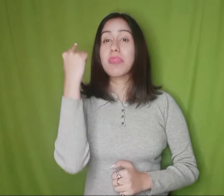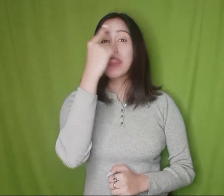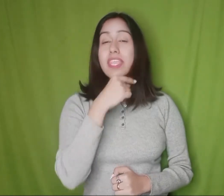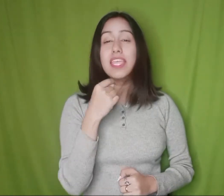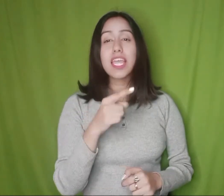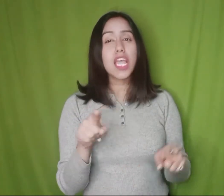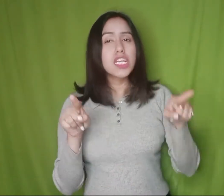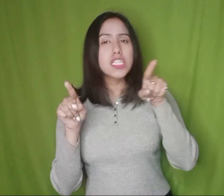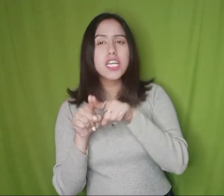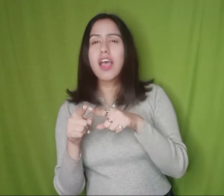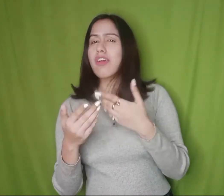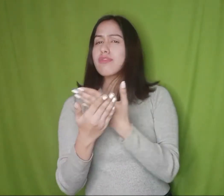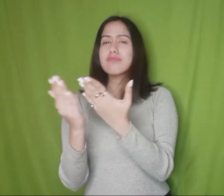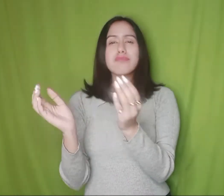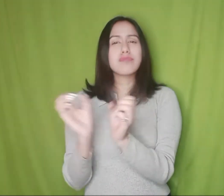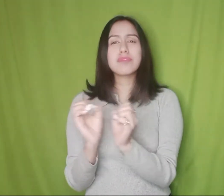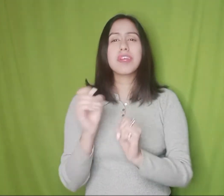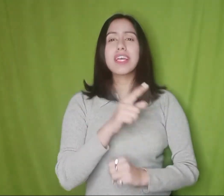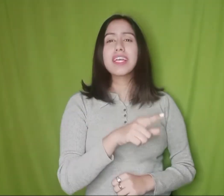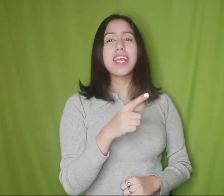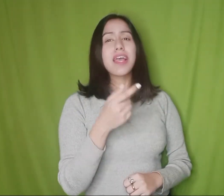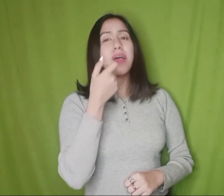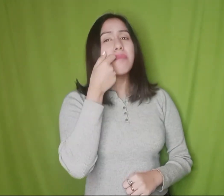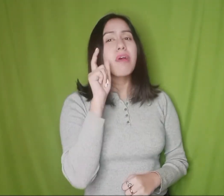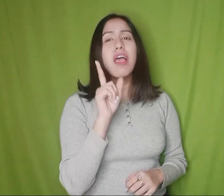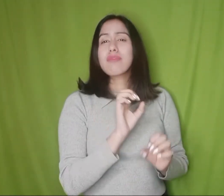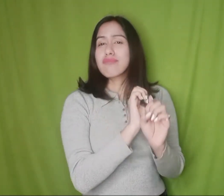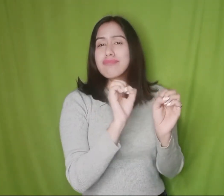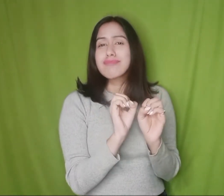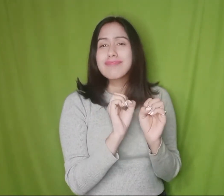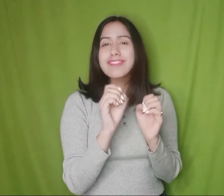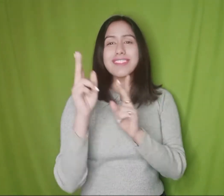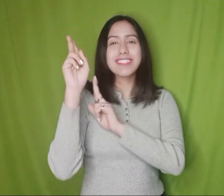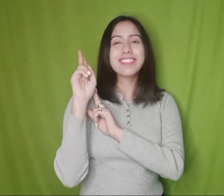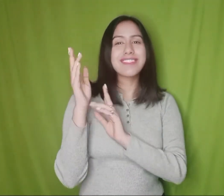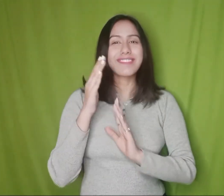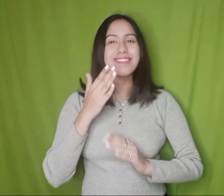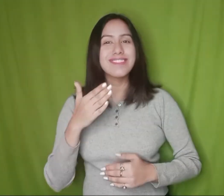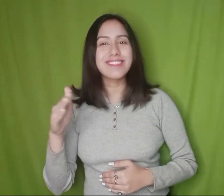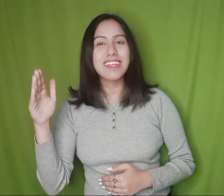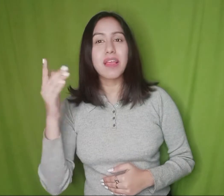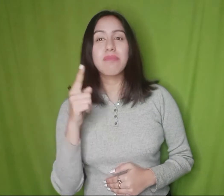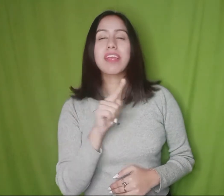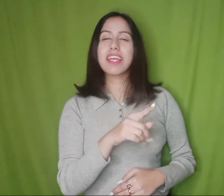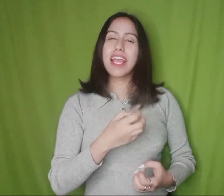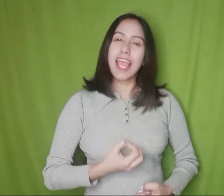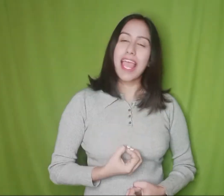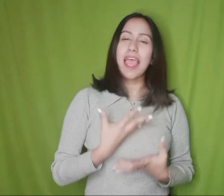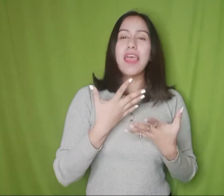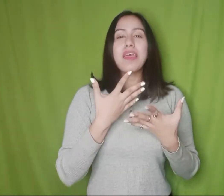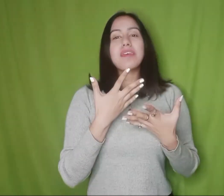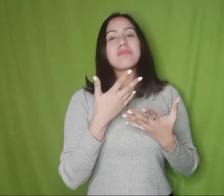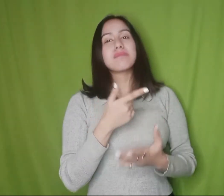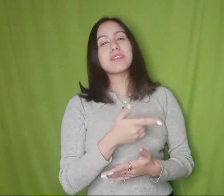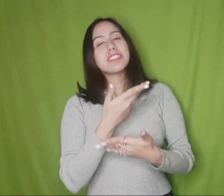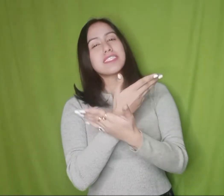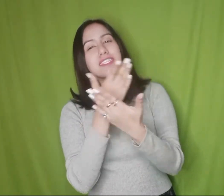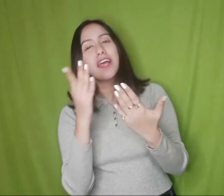सारे राजपुताना में दूसरा था ही नहीं। अपने पिता से दूर पलती मीरा यूं भी सबकी लाडली हो गई थी। मीरा बस कह